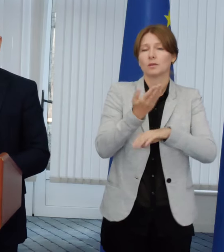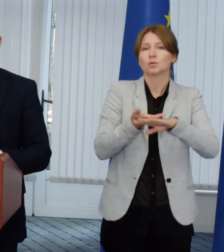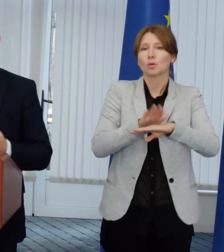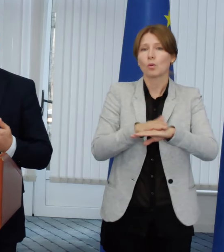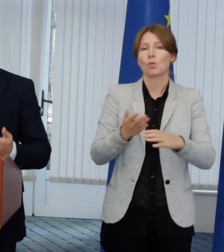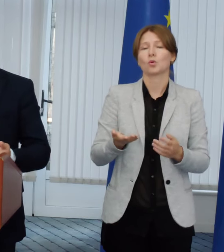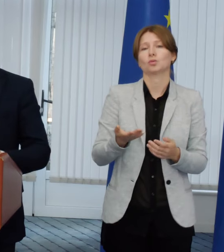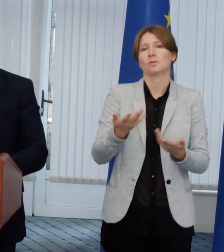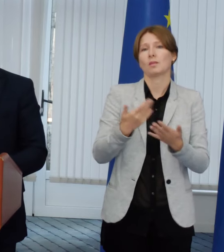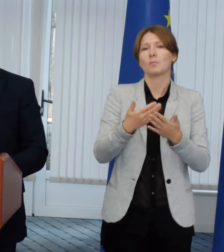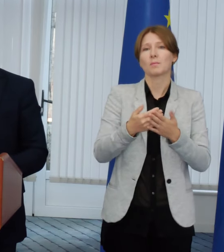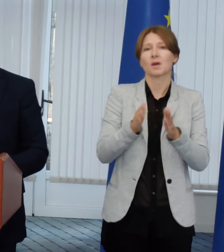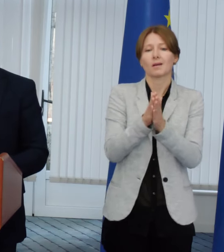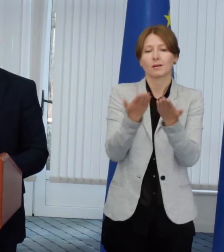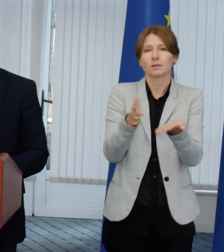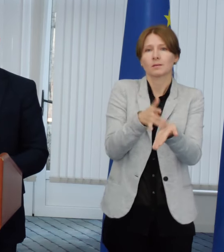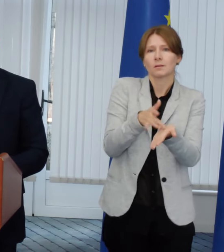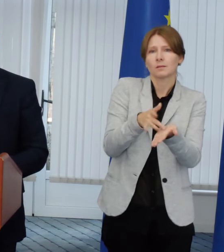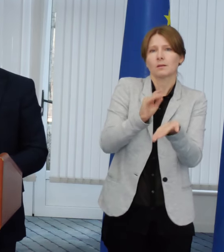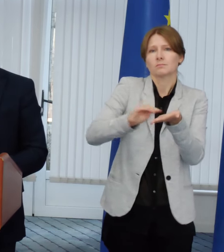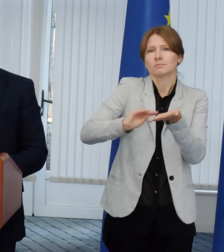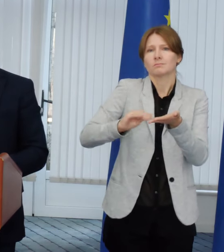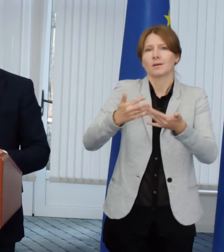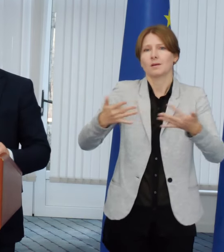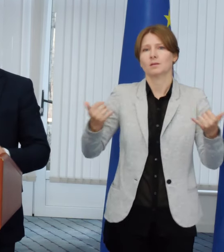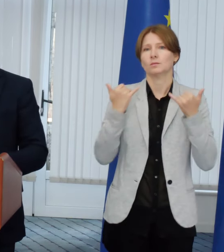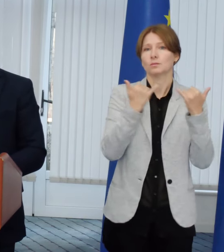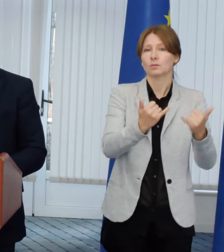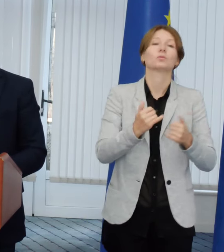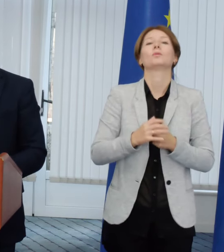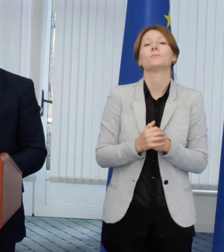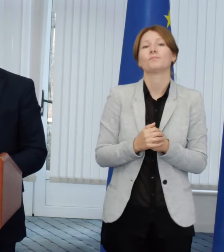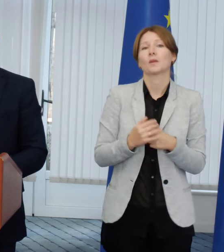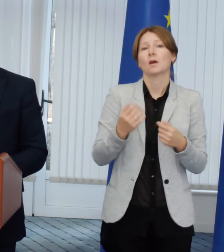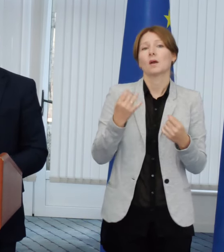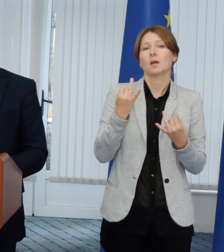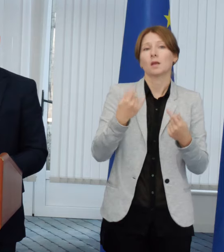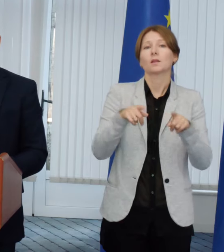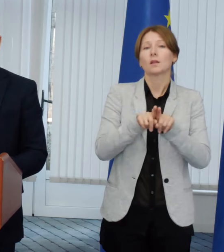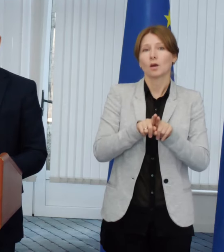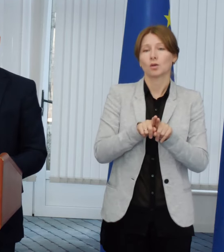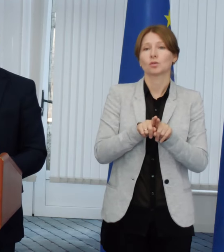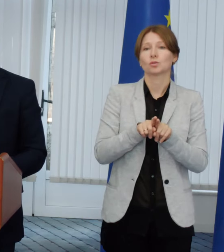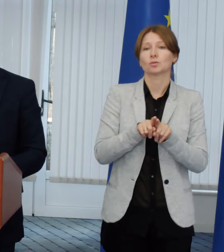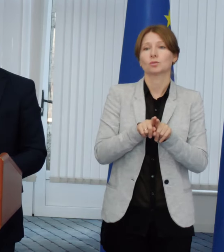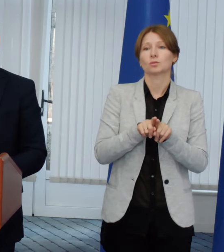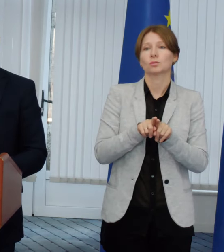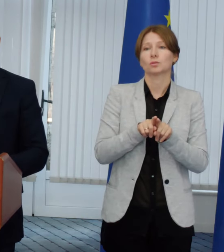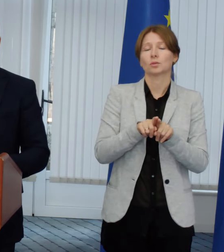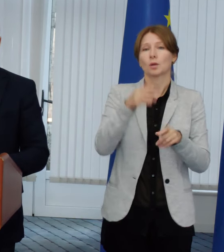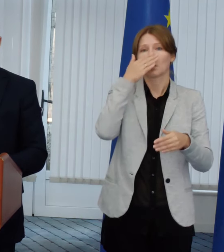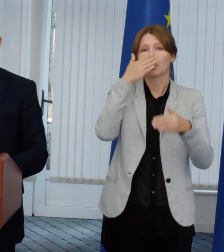severe, materiale didactice și așa mai departe. Și, în ultimul rând, vom mobiliza